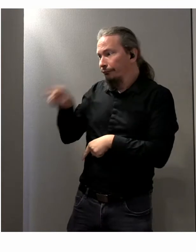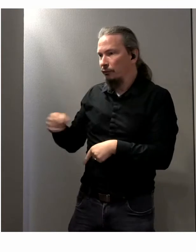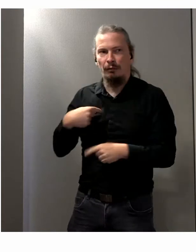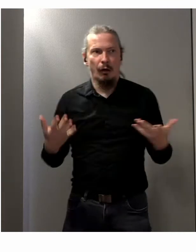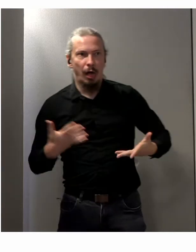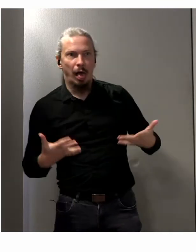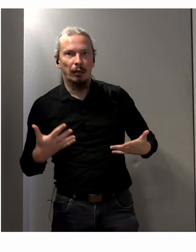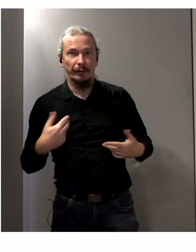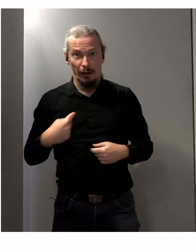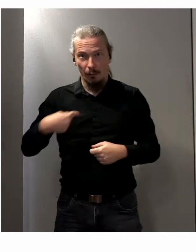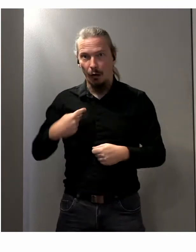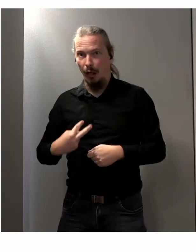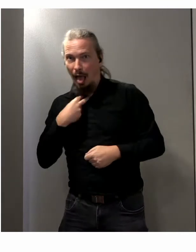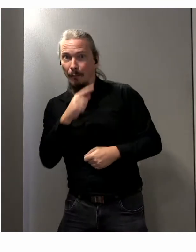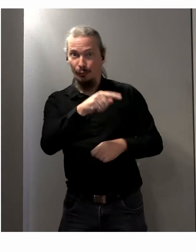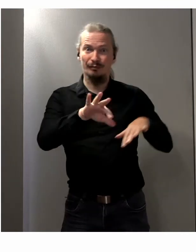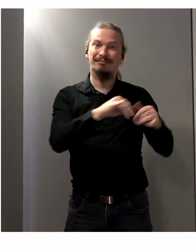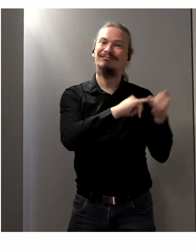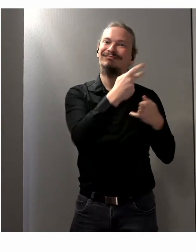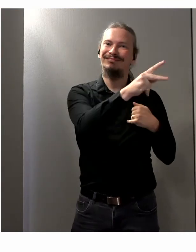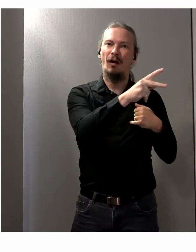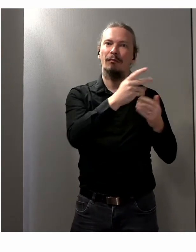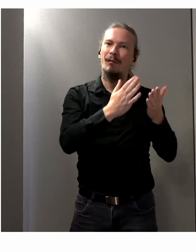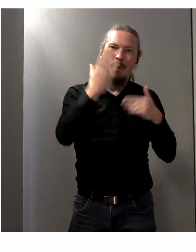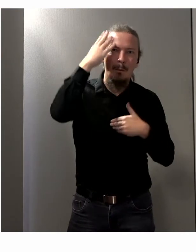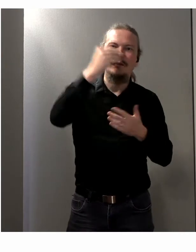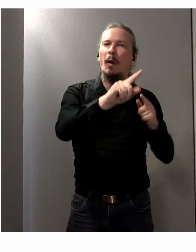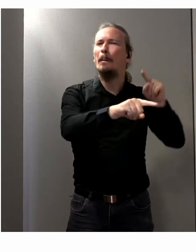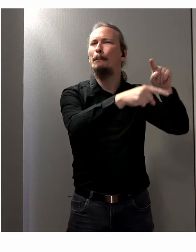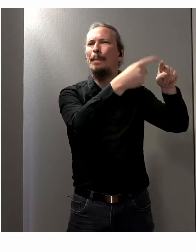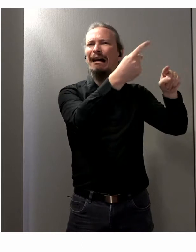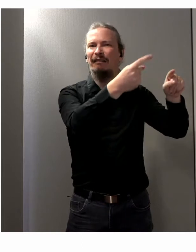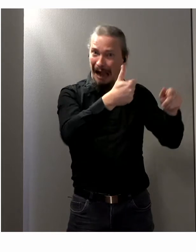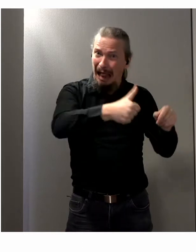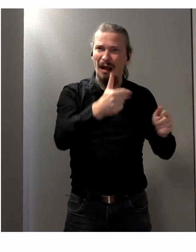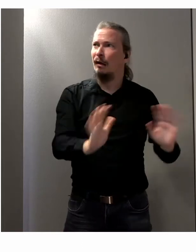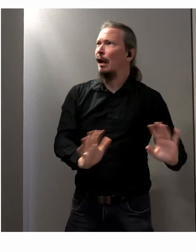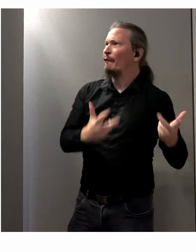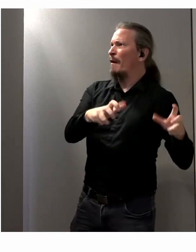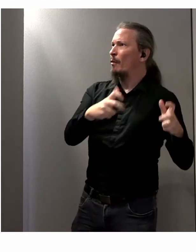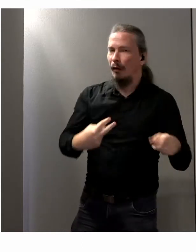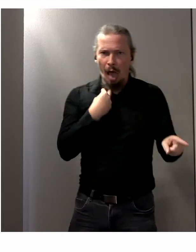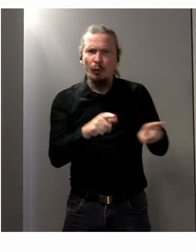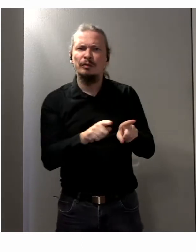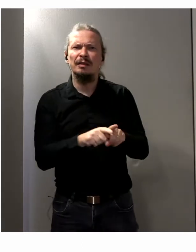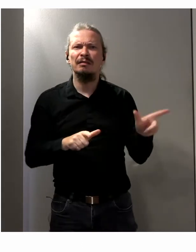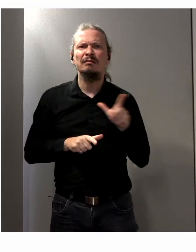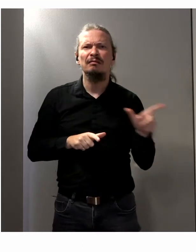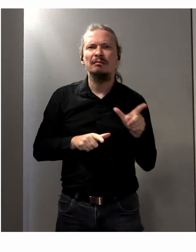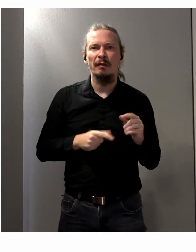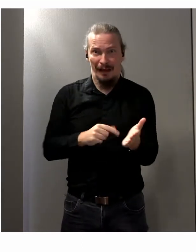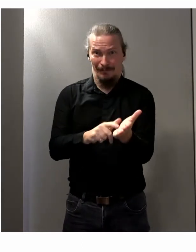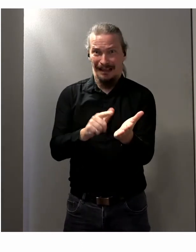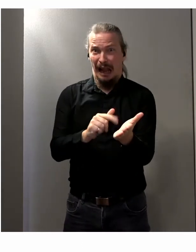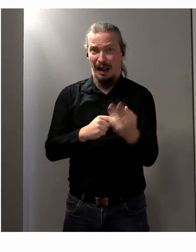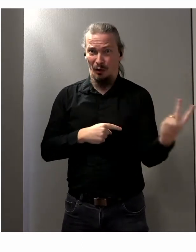toute évolution de carrière et indépendamment de ma volonté, cette situation précaire risque de m'isoler socialement petit à petit. D'un point de vue fiscal, ma